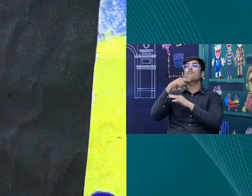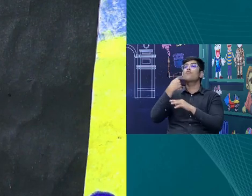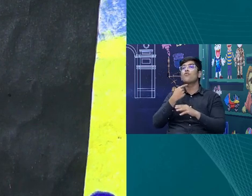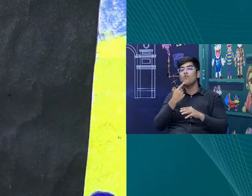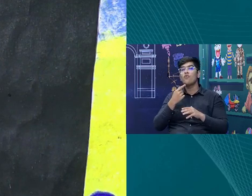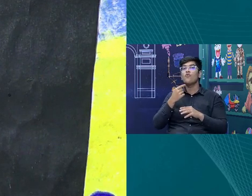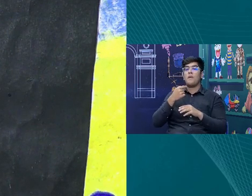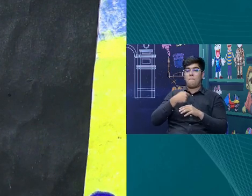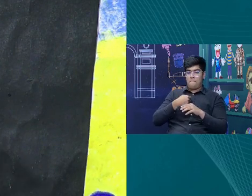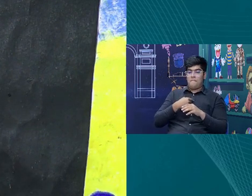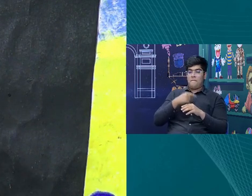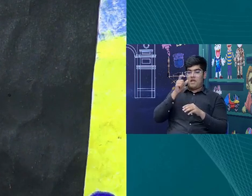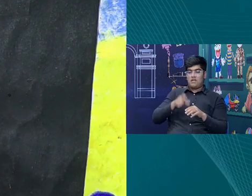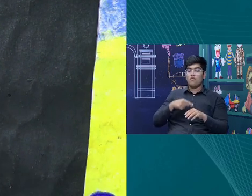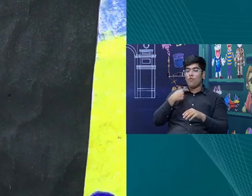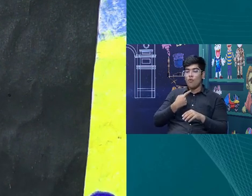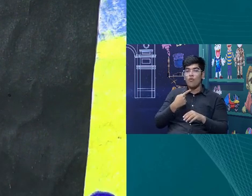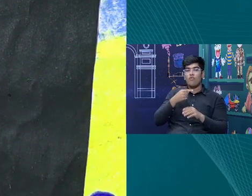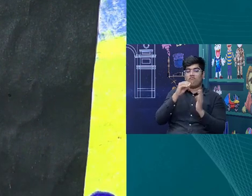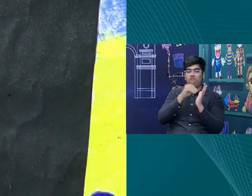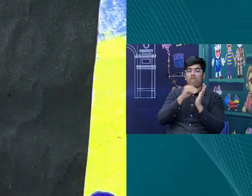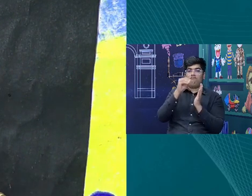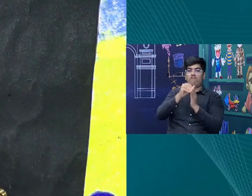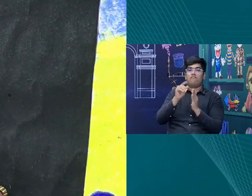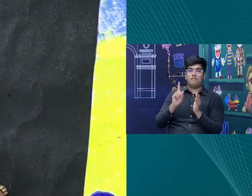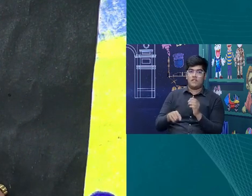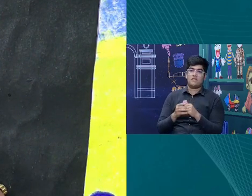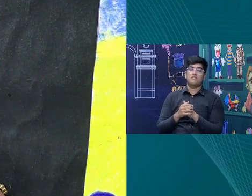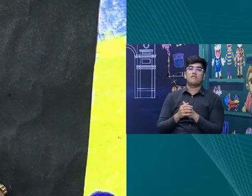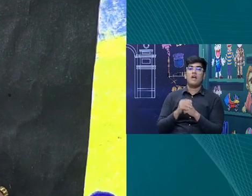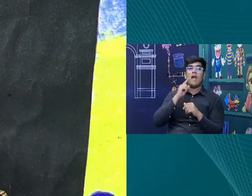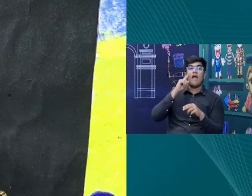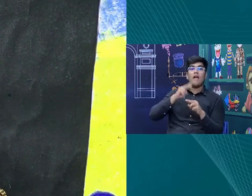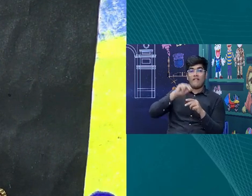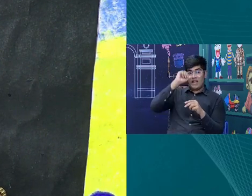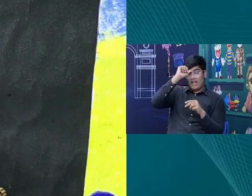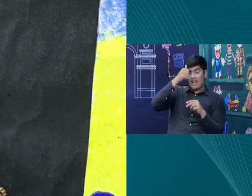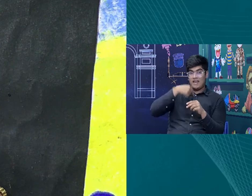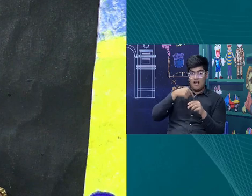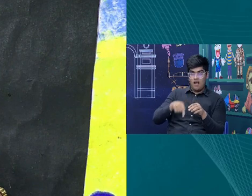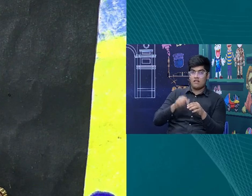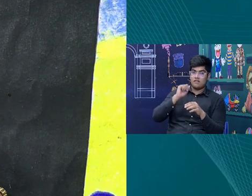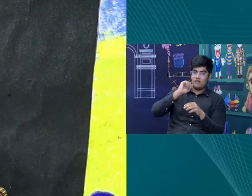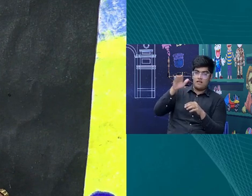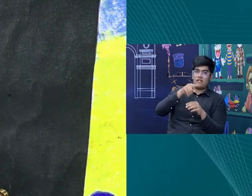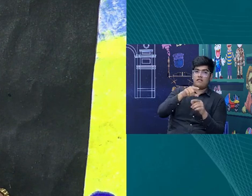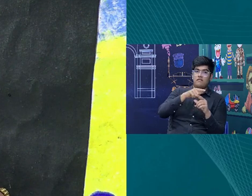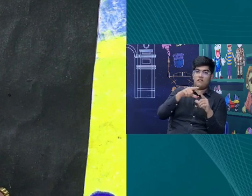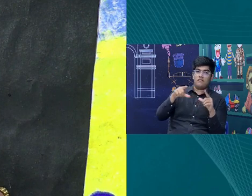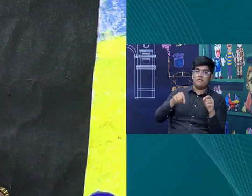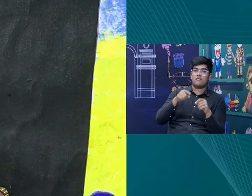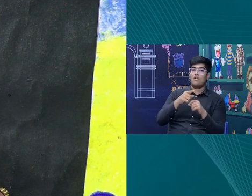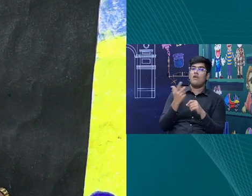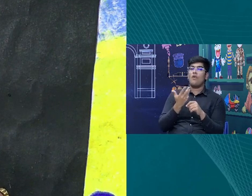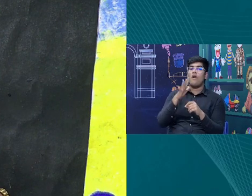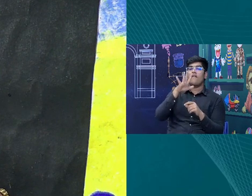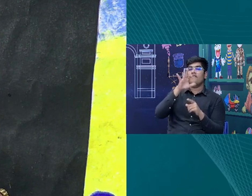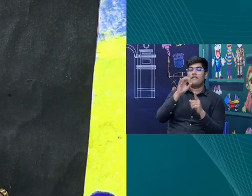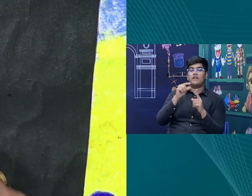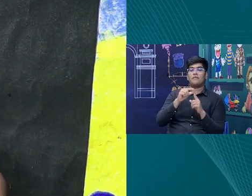तो ये सब चीजें ऐसे अलग-अलग अगर हम इसको भारत में भेज रही हैं तो उसका हमने खर्चा बताया वो है हमारा सिर्फ